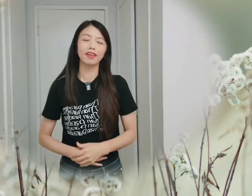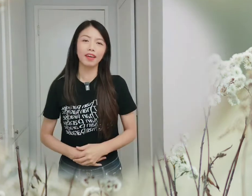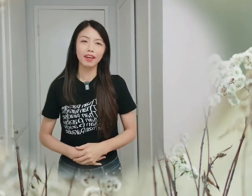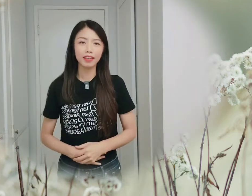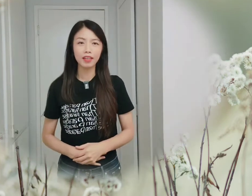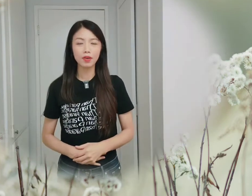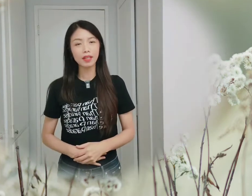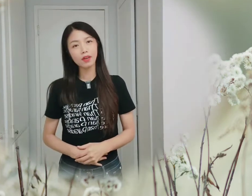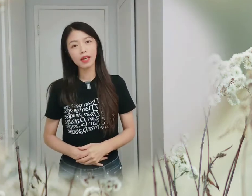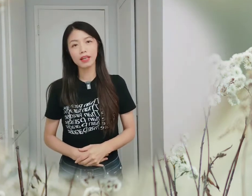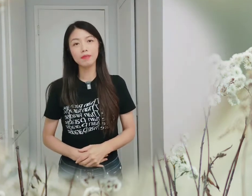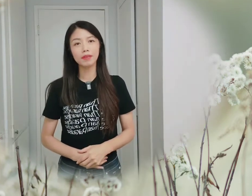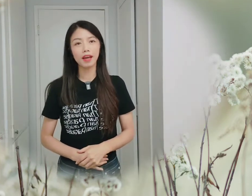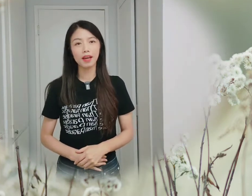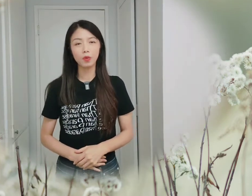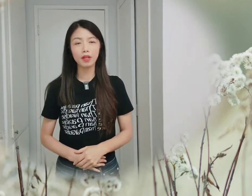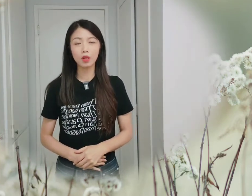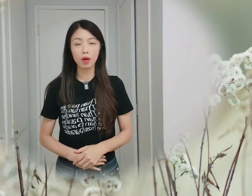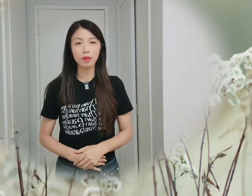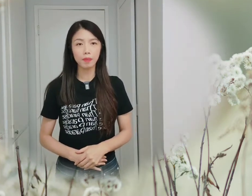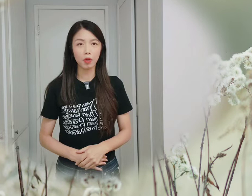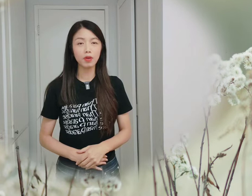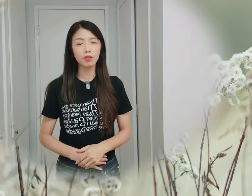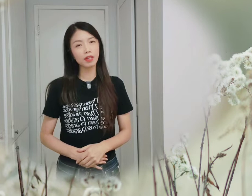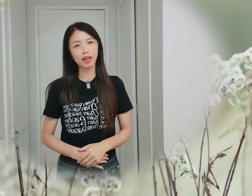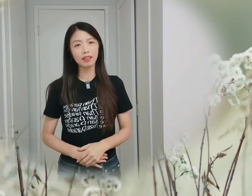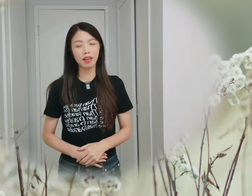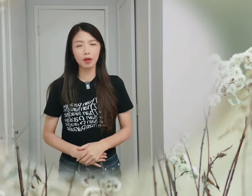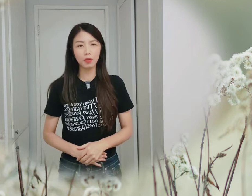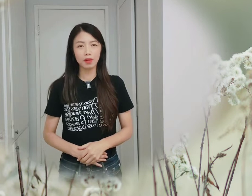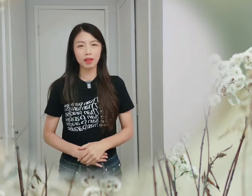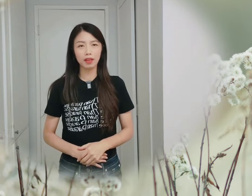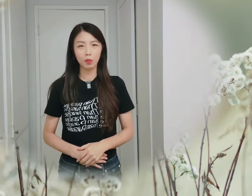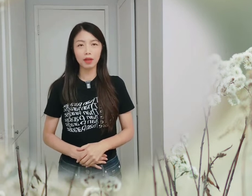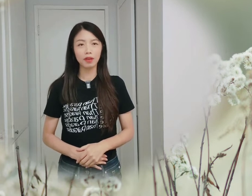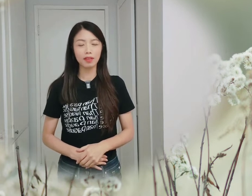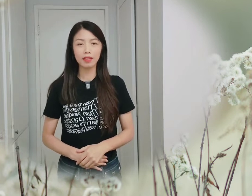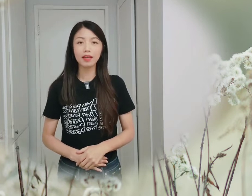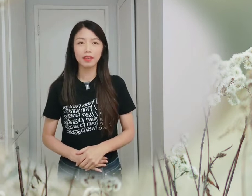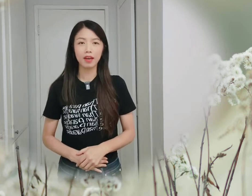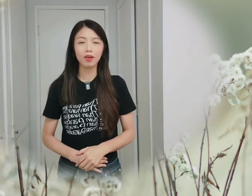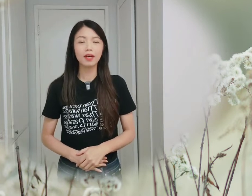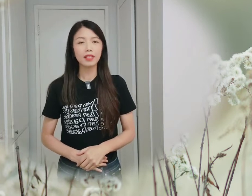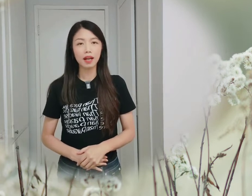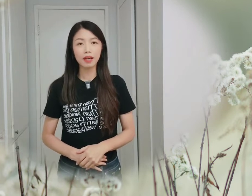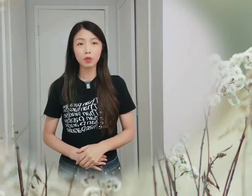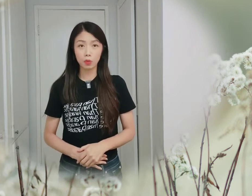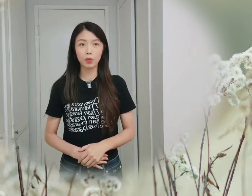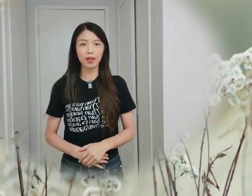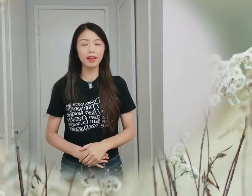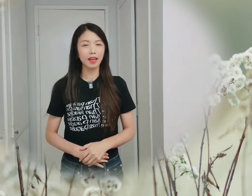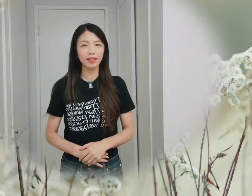안녕하세요. 아티즈어 채널의 다이앤입니다. 오늘 저와 함께 배워볼 수화 찬양은 굉장히 오래된 찬양인데요.